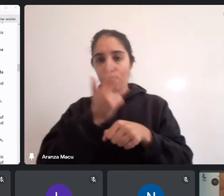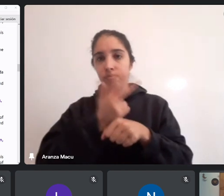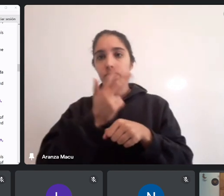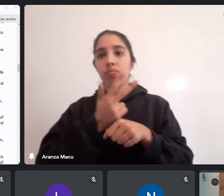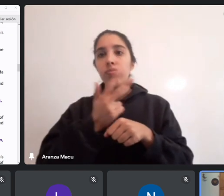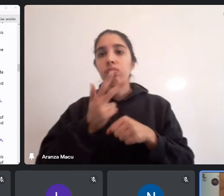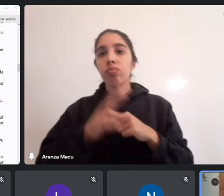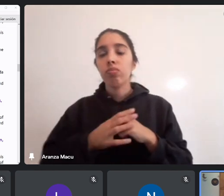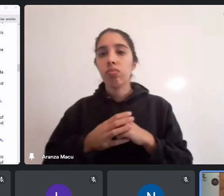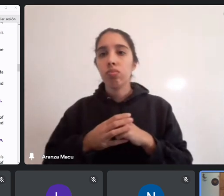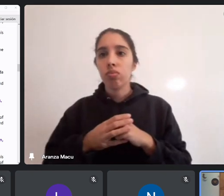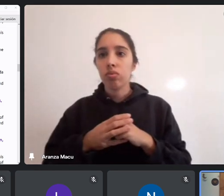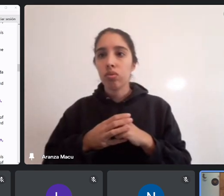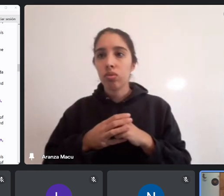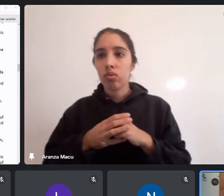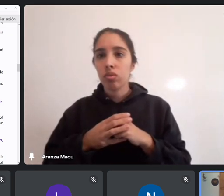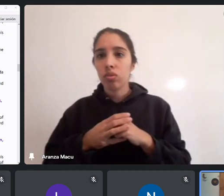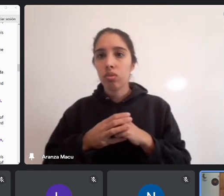Bien. Entonces, en el tercero,